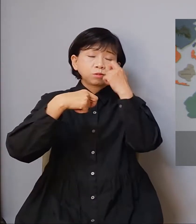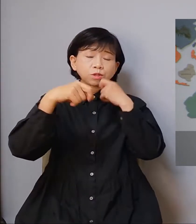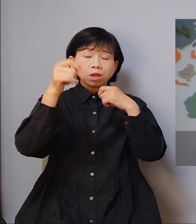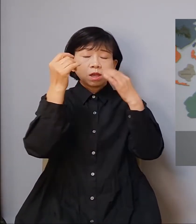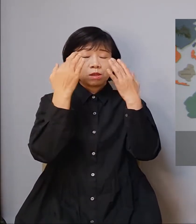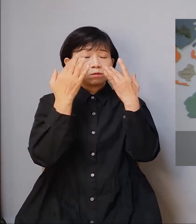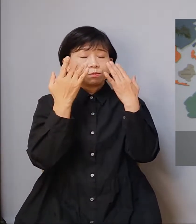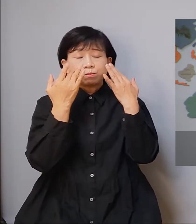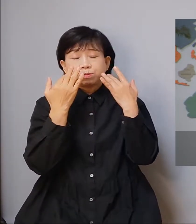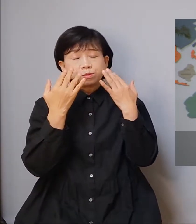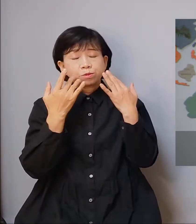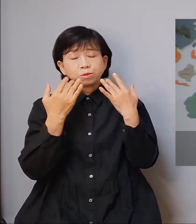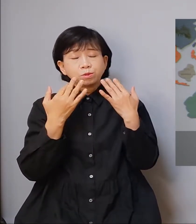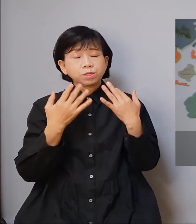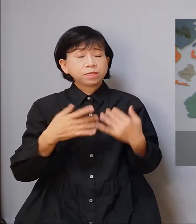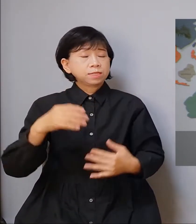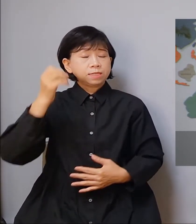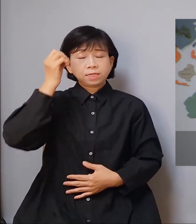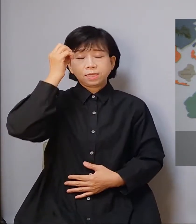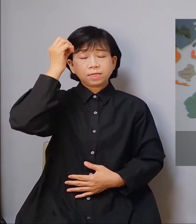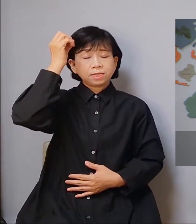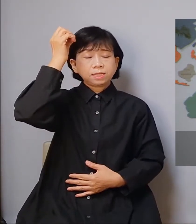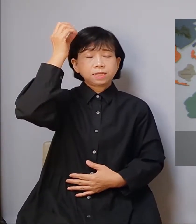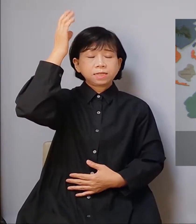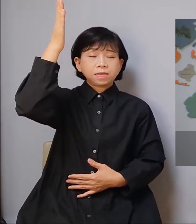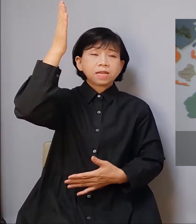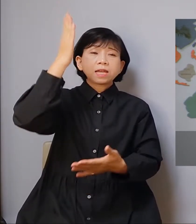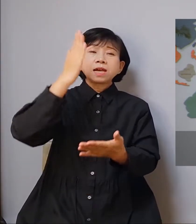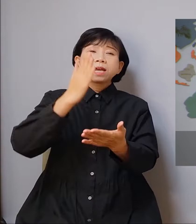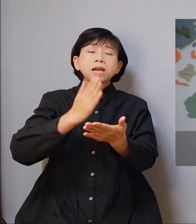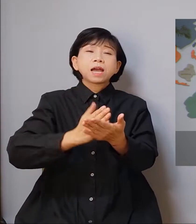흘렸던 주의 눈물 잊지